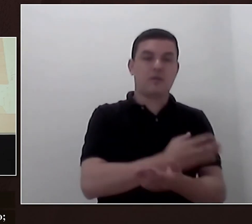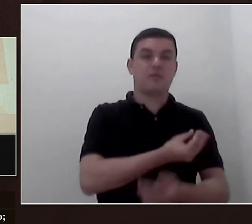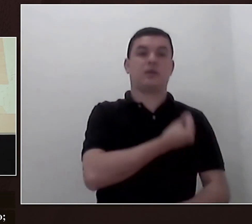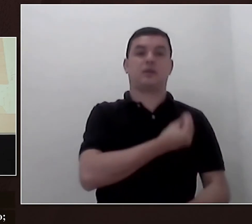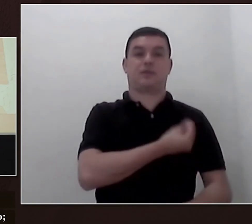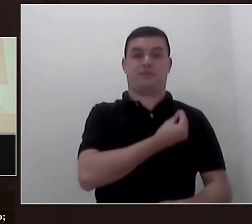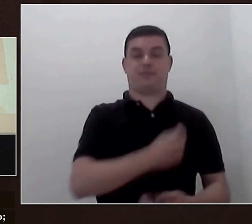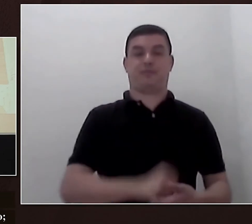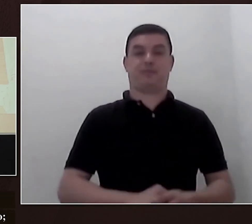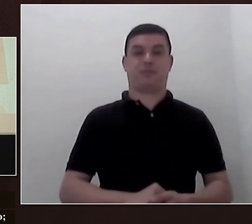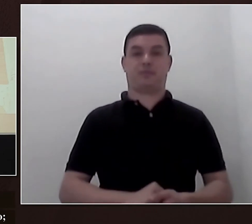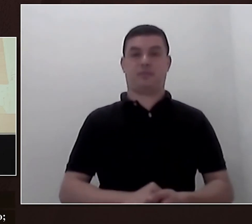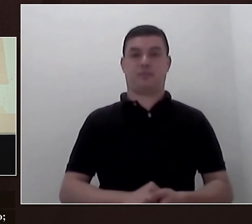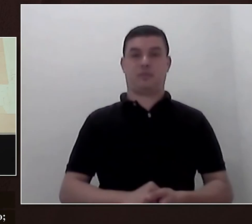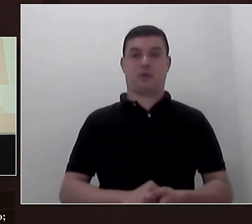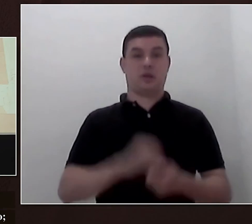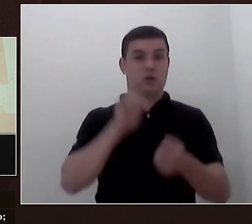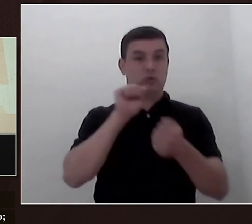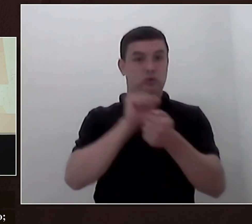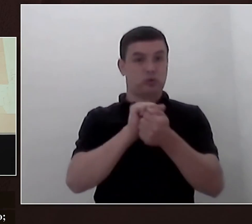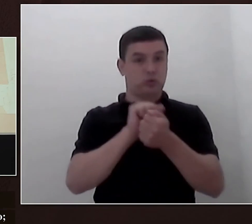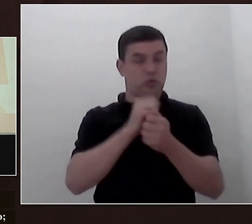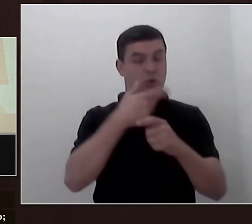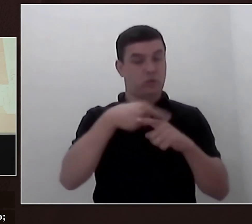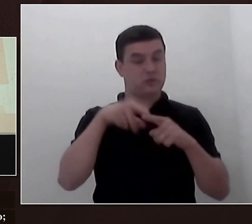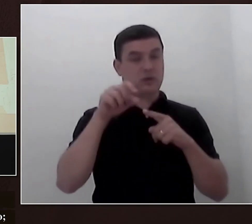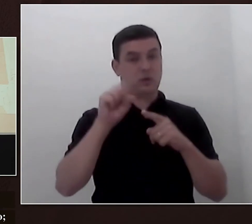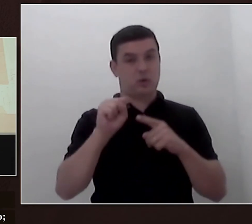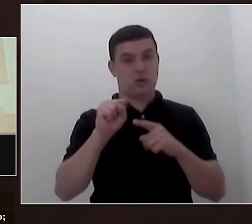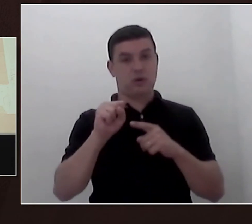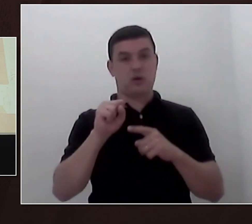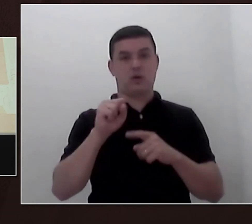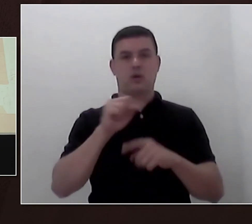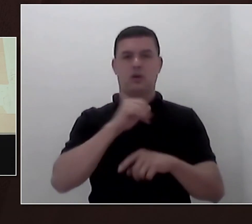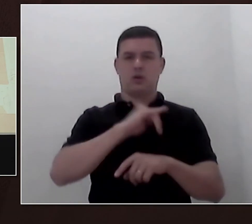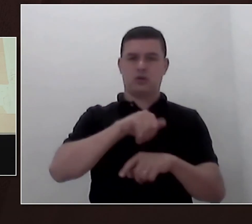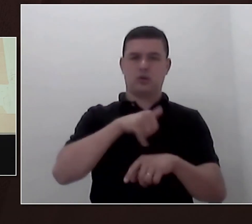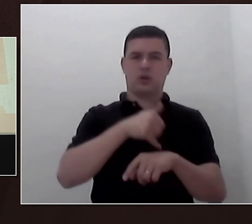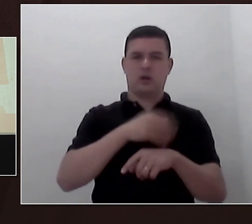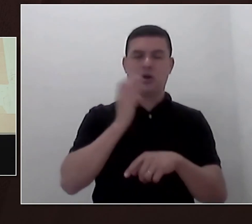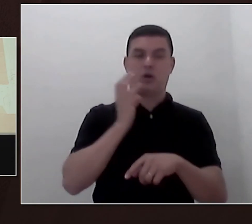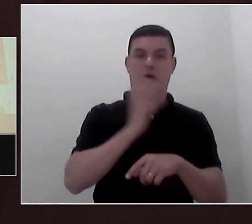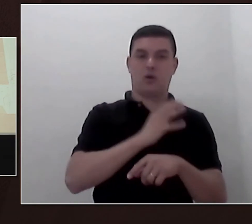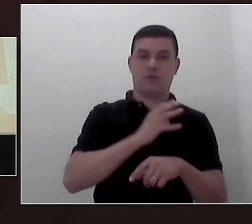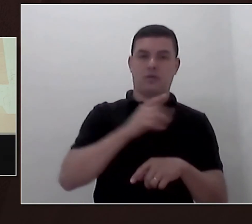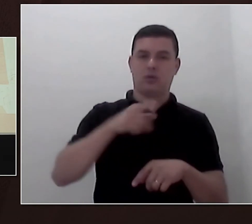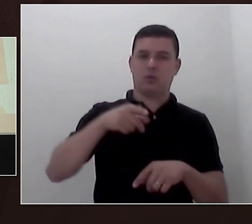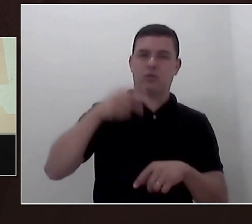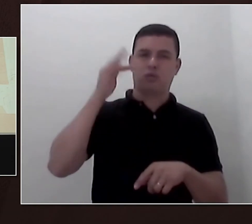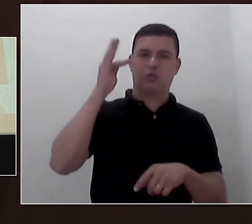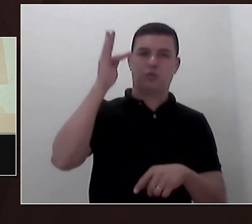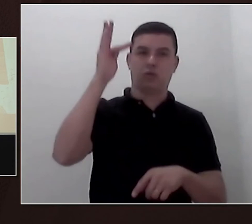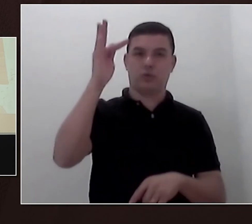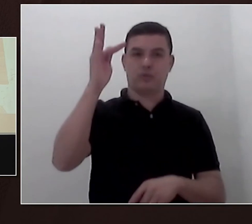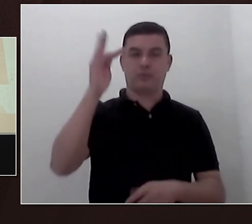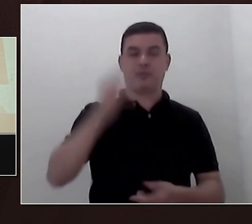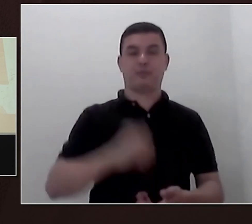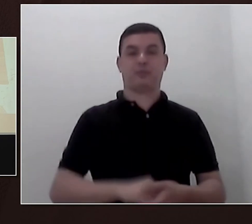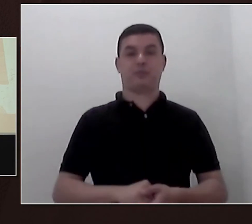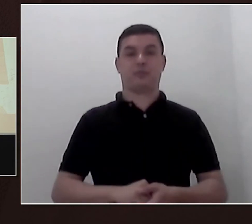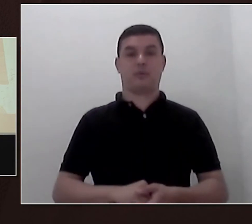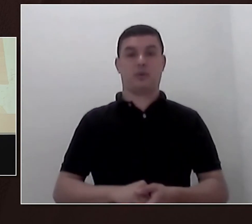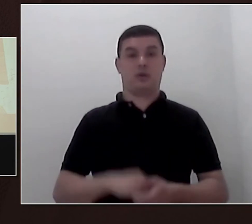e nova Jerusalém. Então, como vencer? Você prefere passar nas trevas